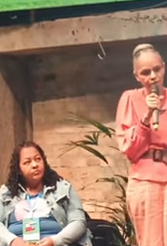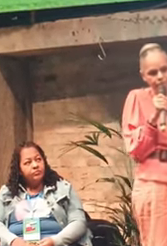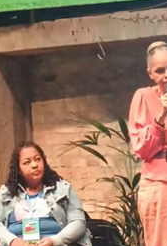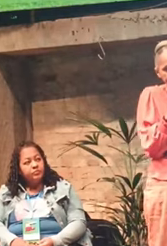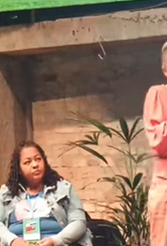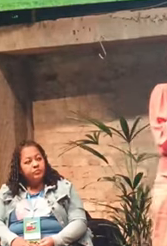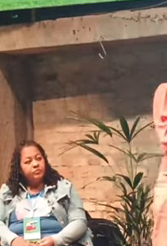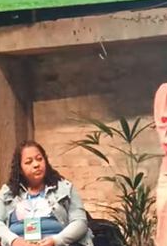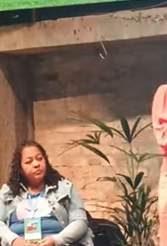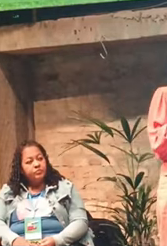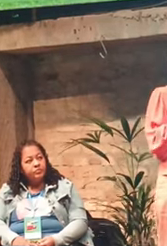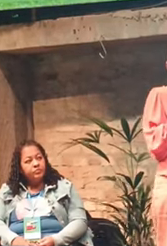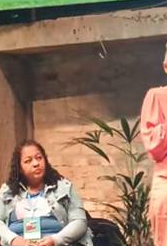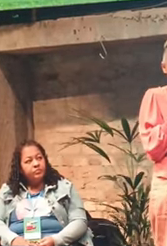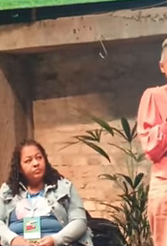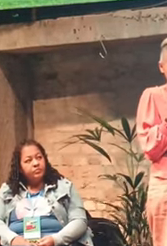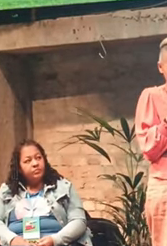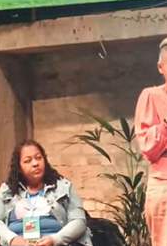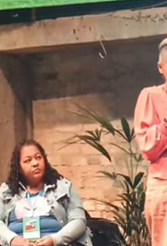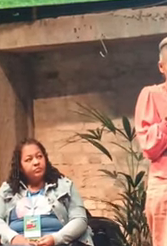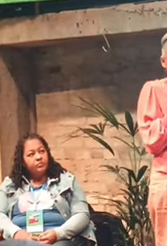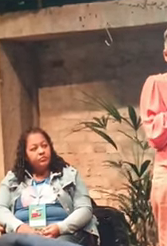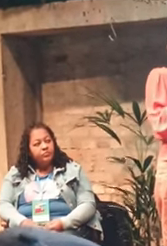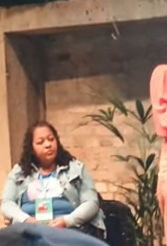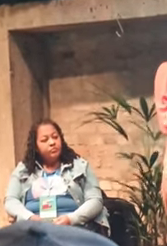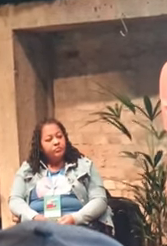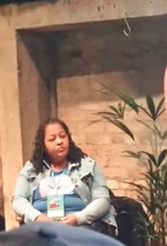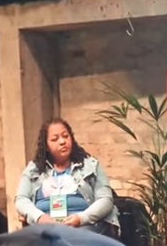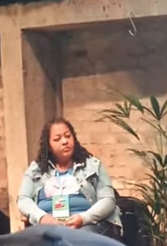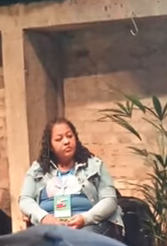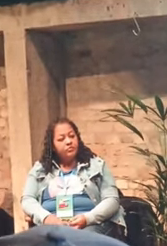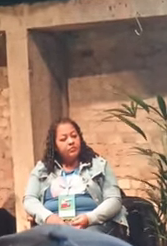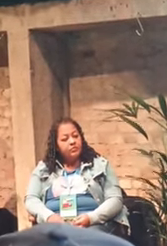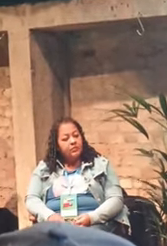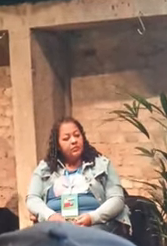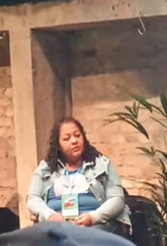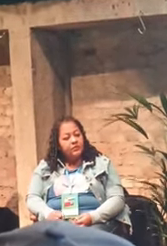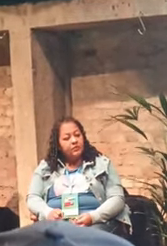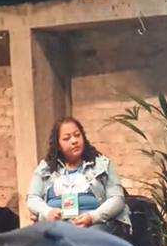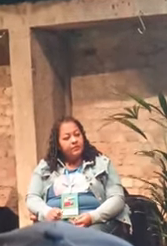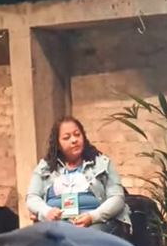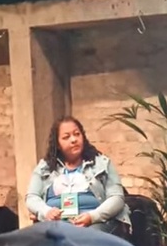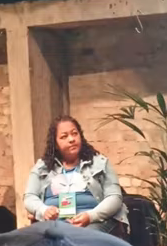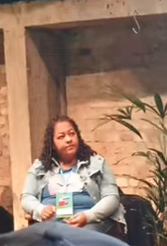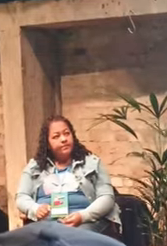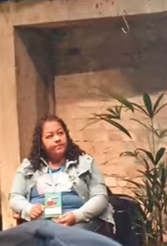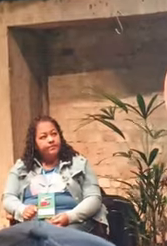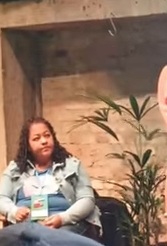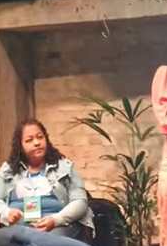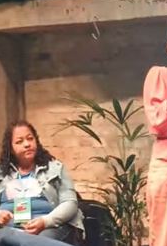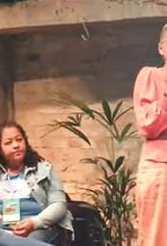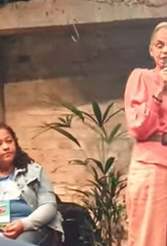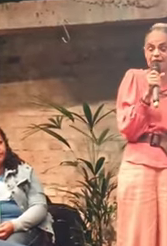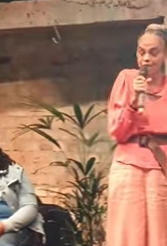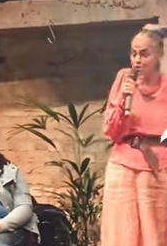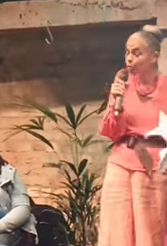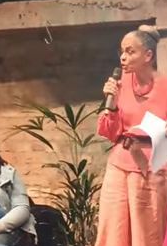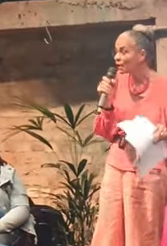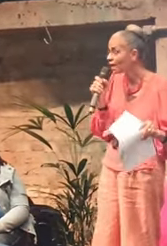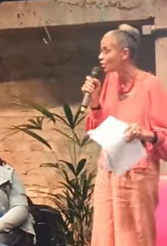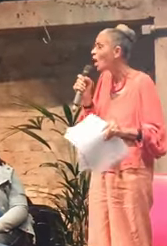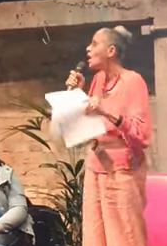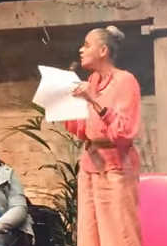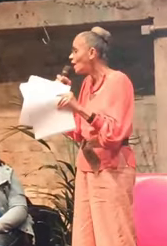nós temos é insustentável. Se eu digo que eu tenho que sair do que temos hoje para um modelo sustentável, eu estou dizendo que